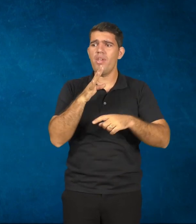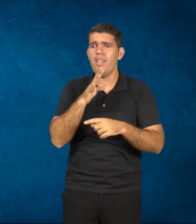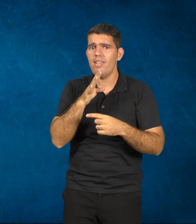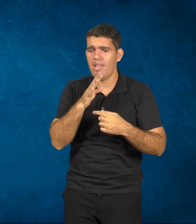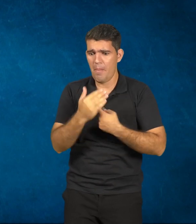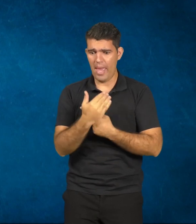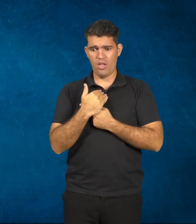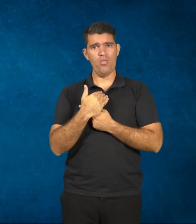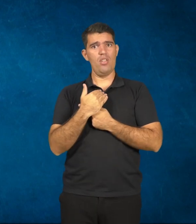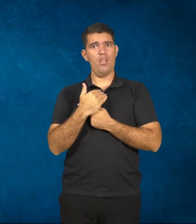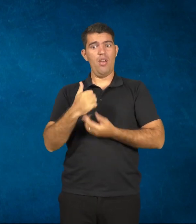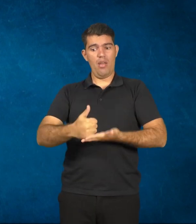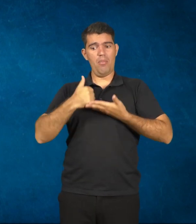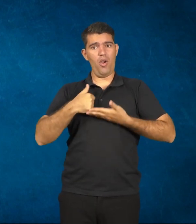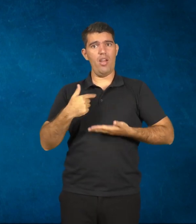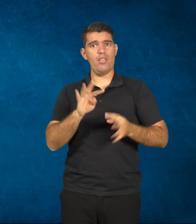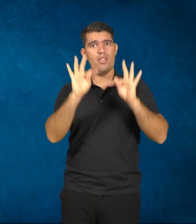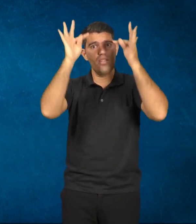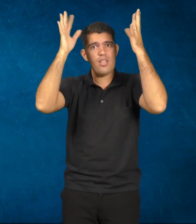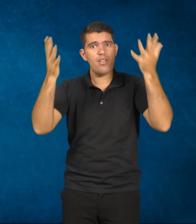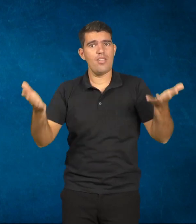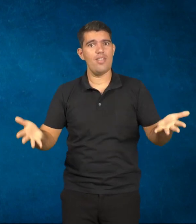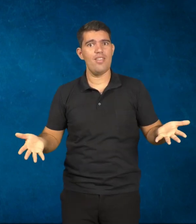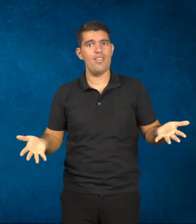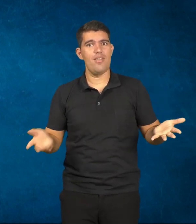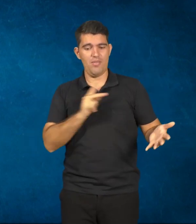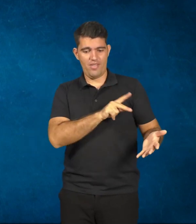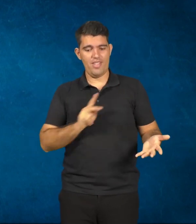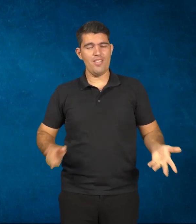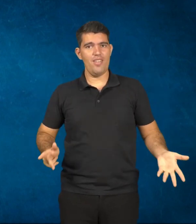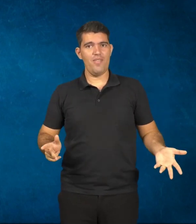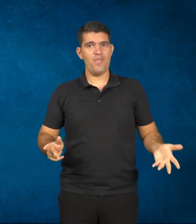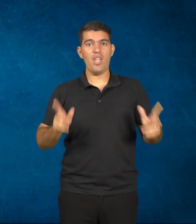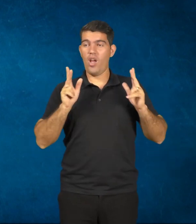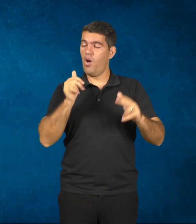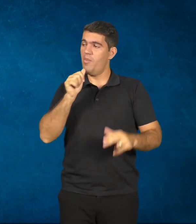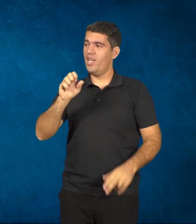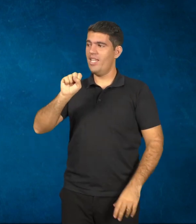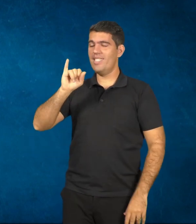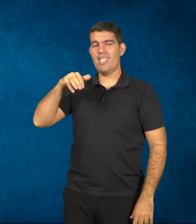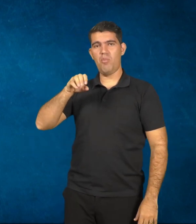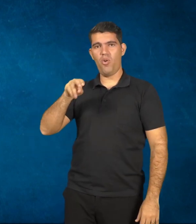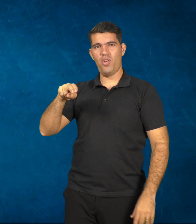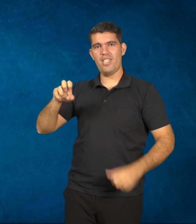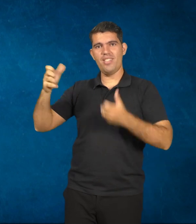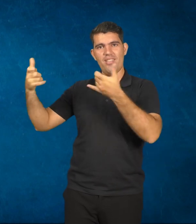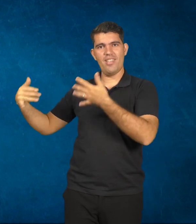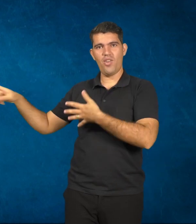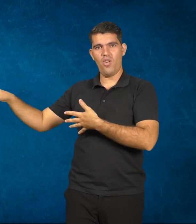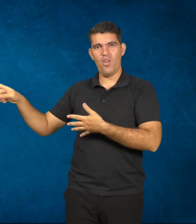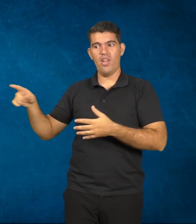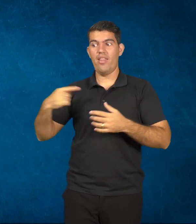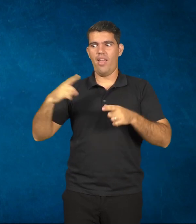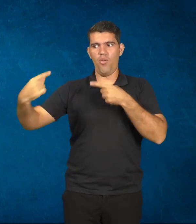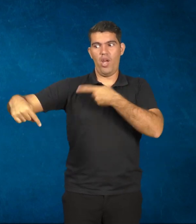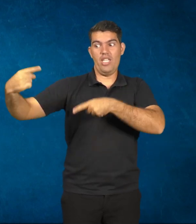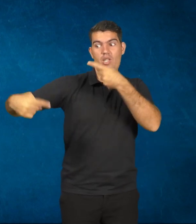dele. e é o que a Simone falou, existe uma disputa de poder ali entre o professor como